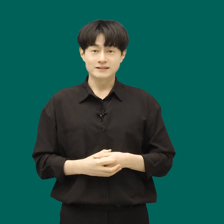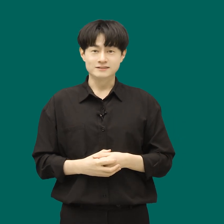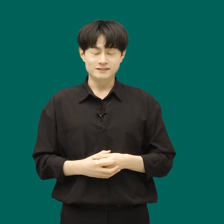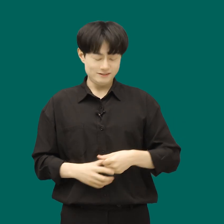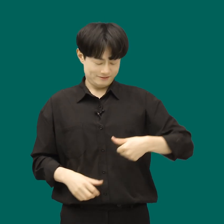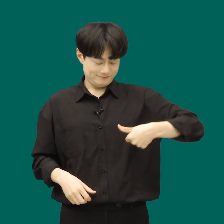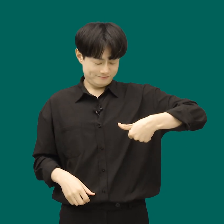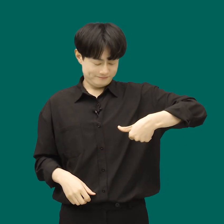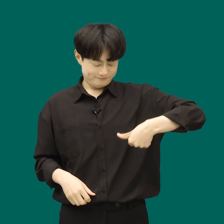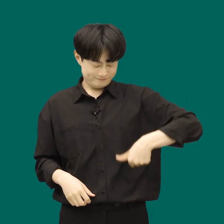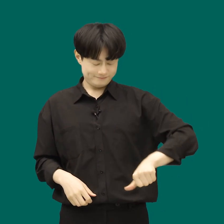아들,